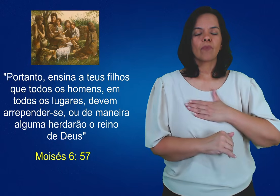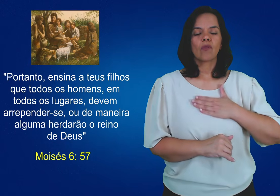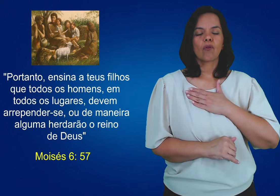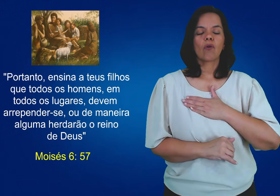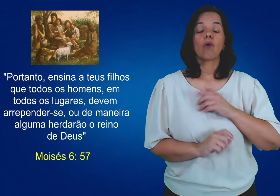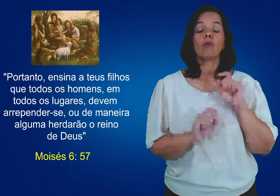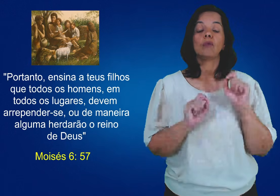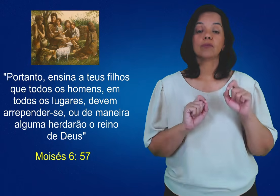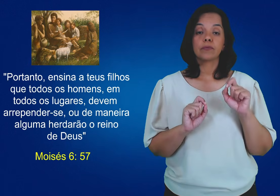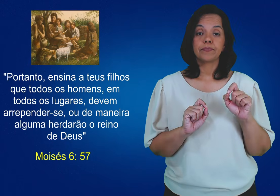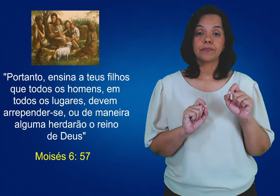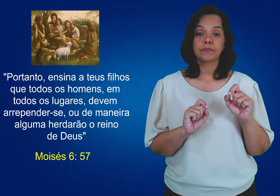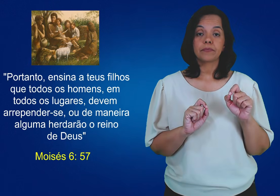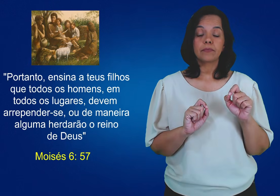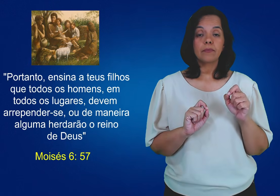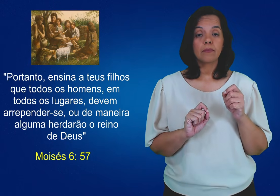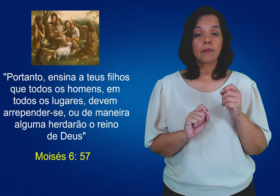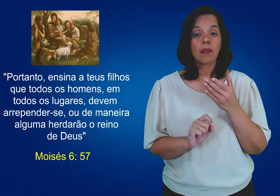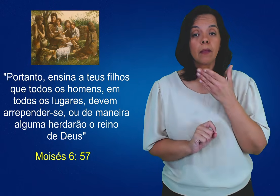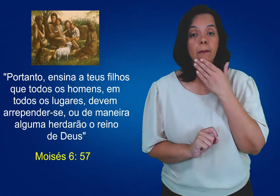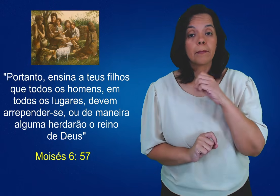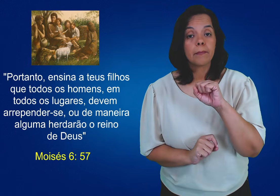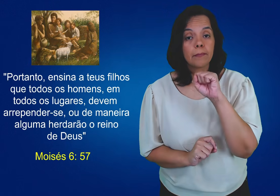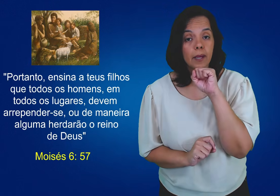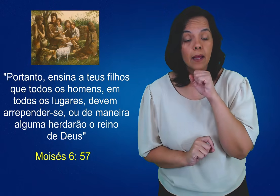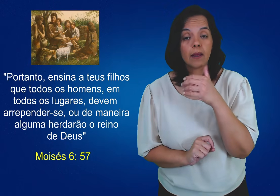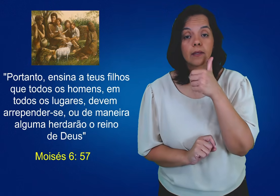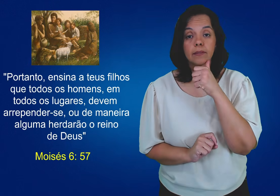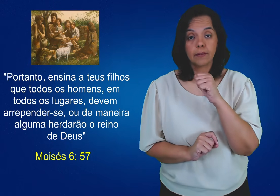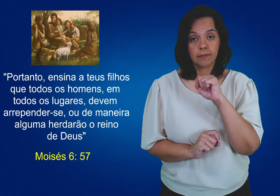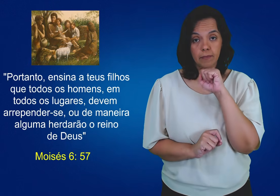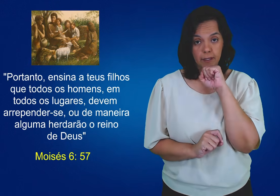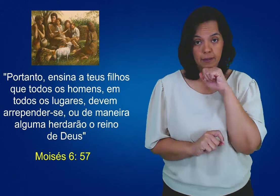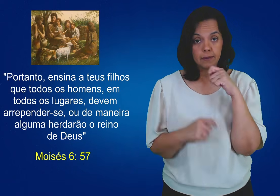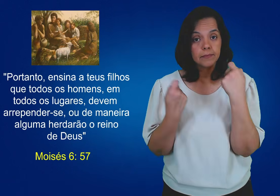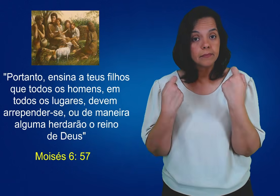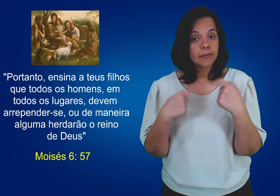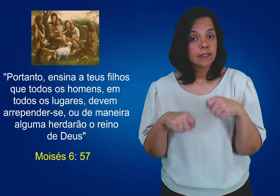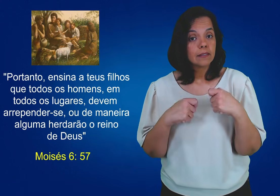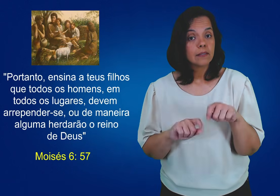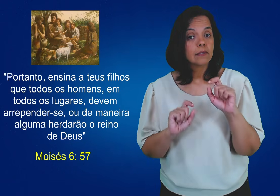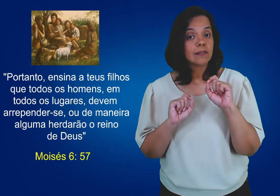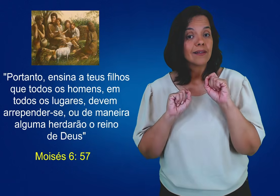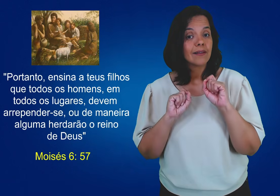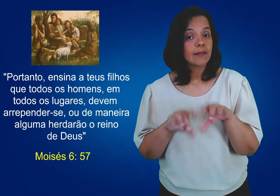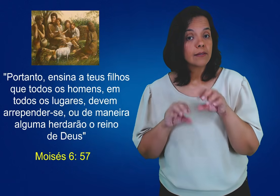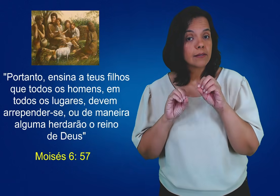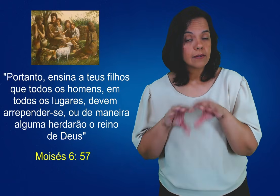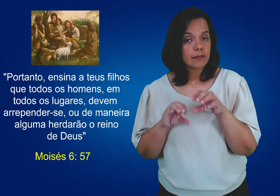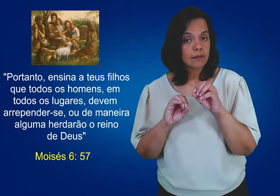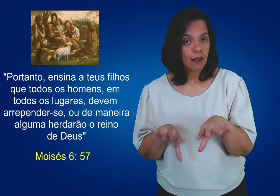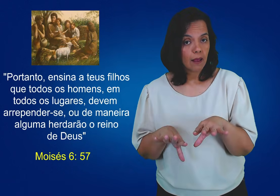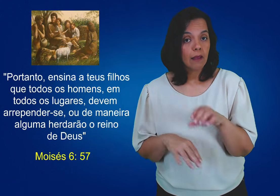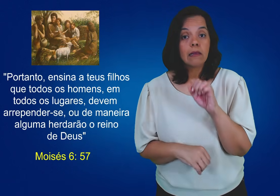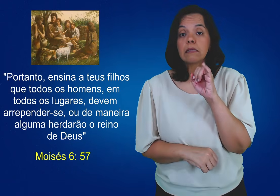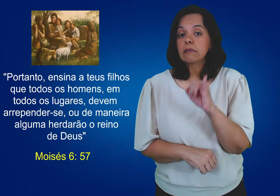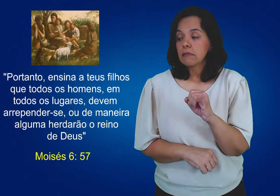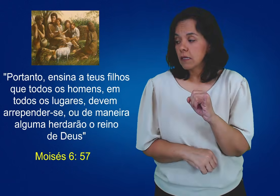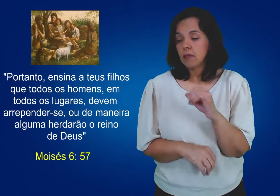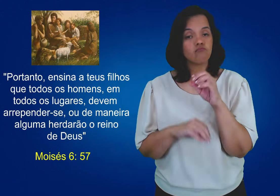Tem uma frase que eu gosto muito, e ela diz o seguinte, que os pais precisam ensinar os